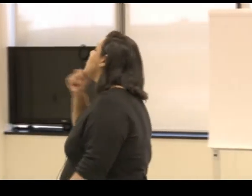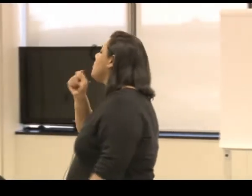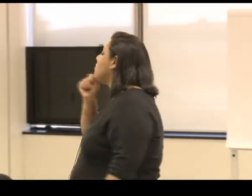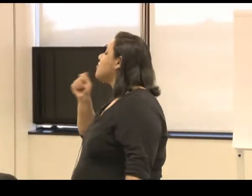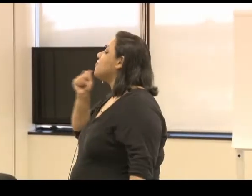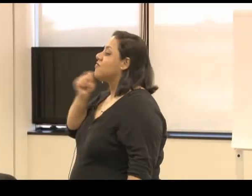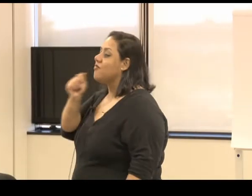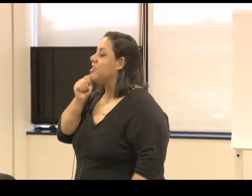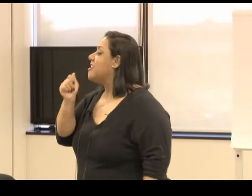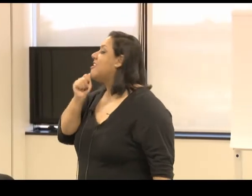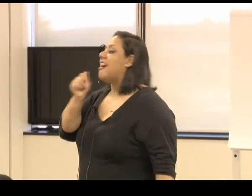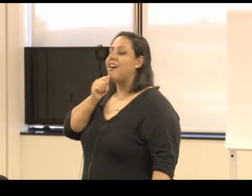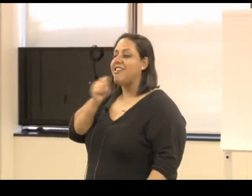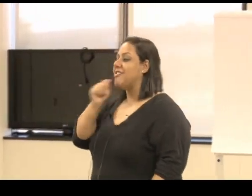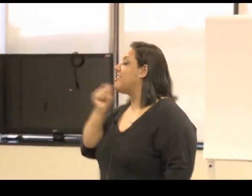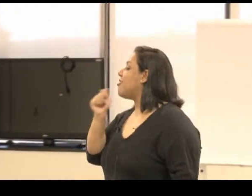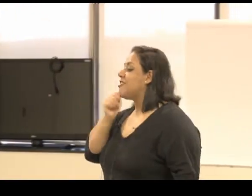Ainda faz o não. Ainda não.